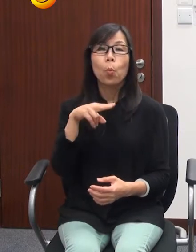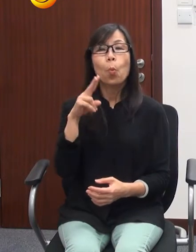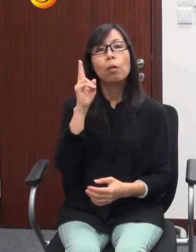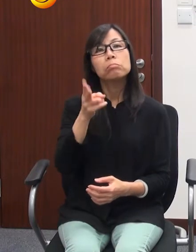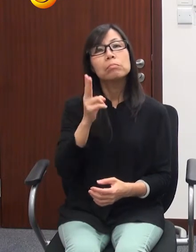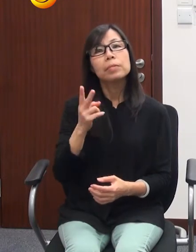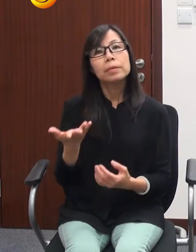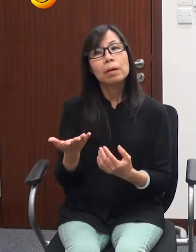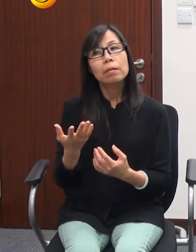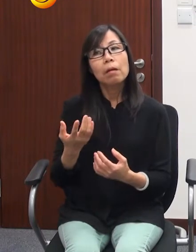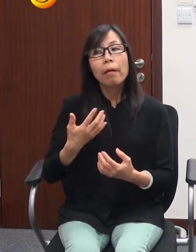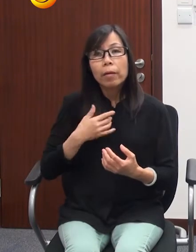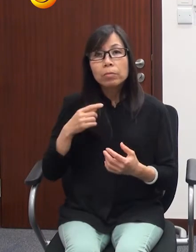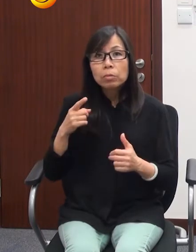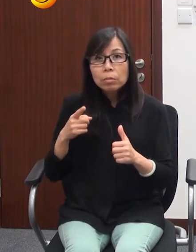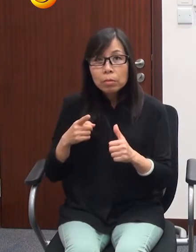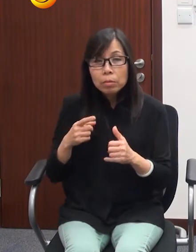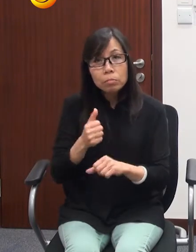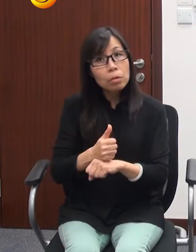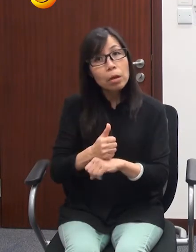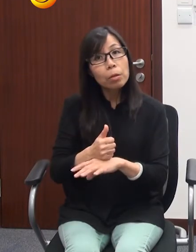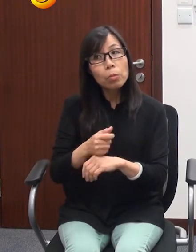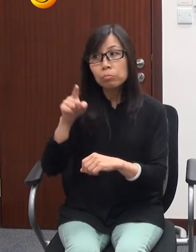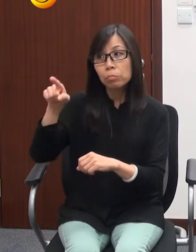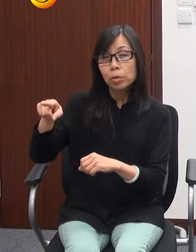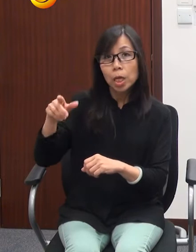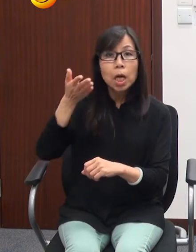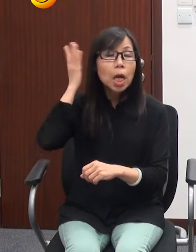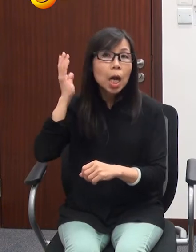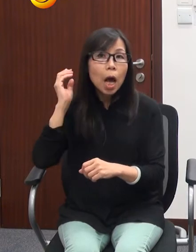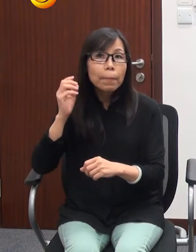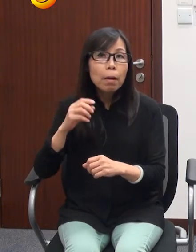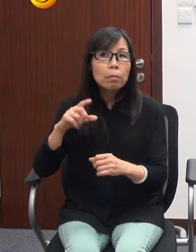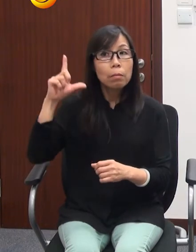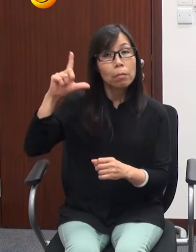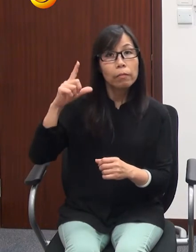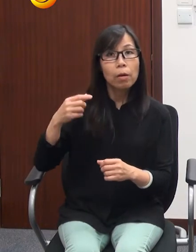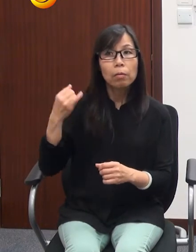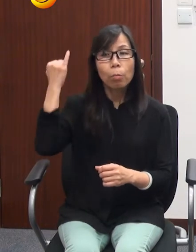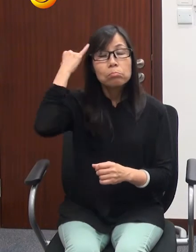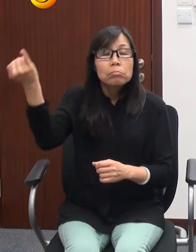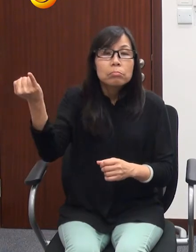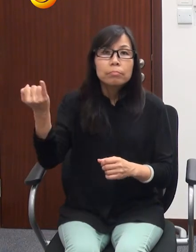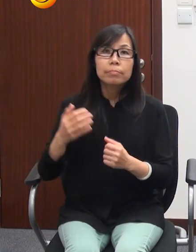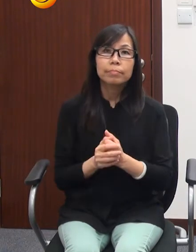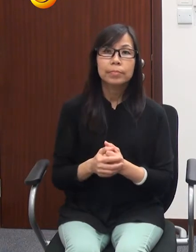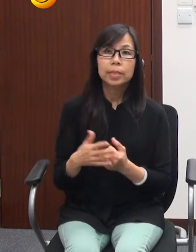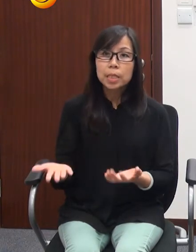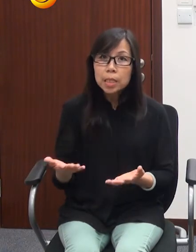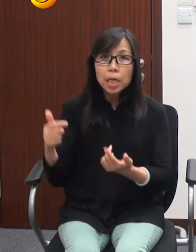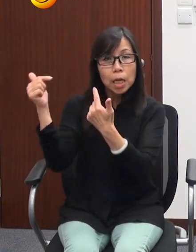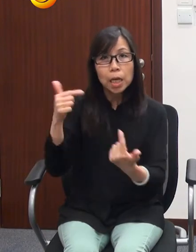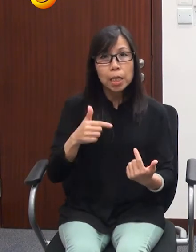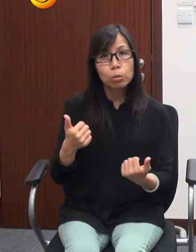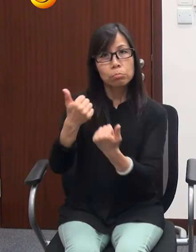係起碼我唔識依條友叫李輝。 咁而家港大其實係咪已經分咗兩個陣營咧？即係而家出嚟繼續插，即係繼